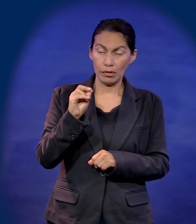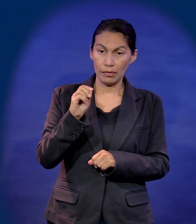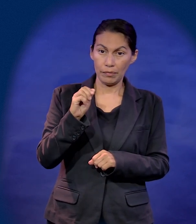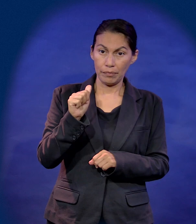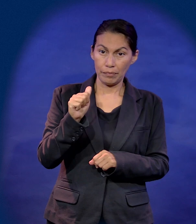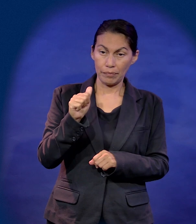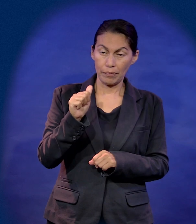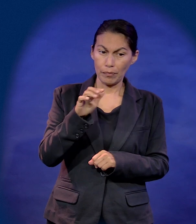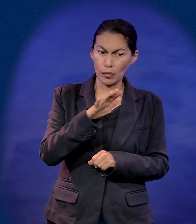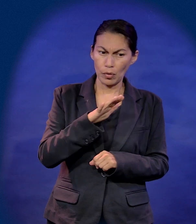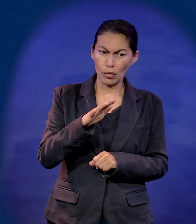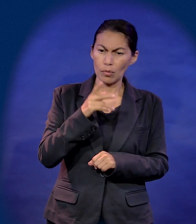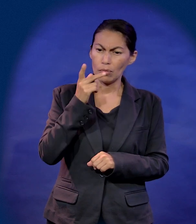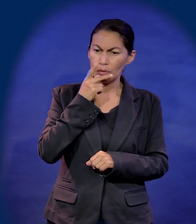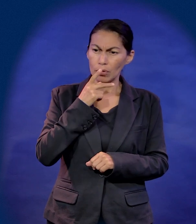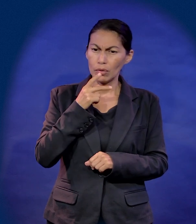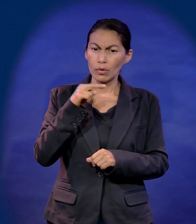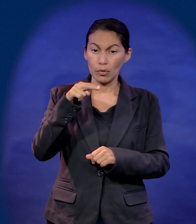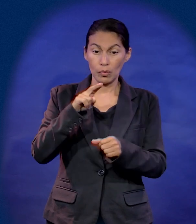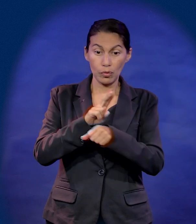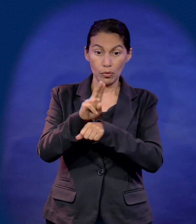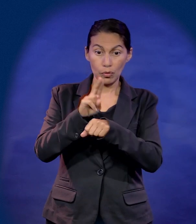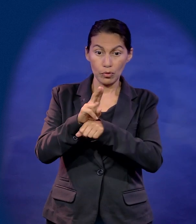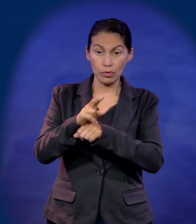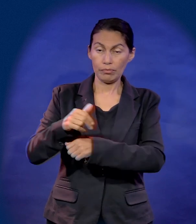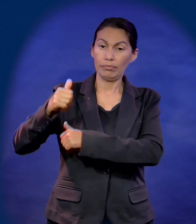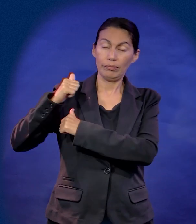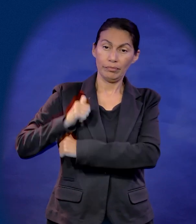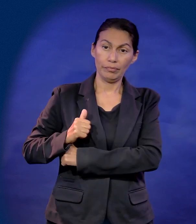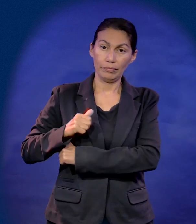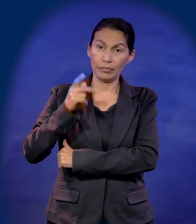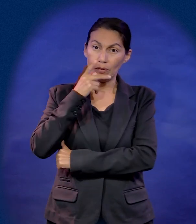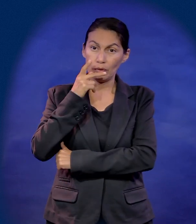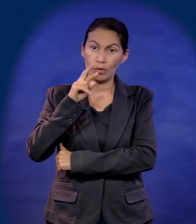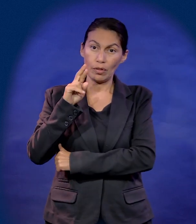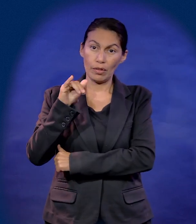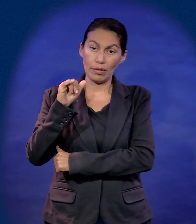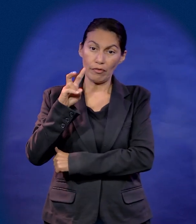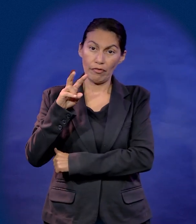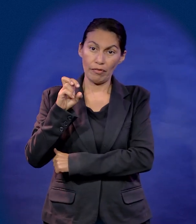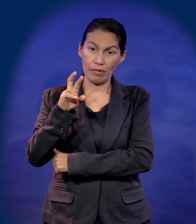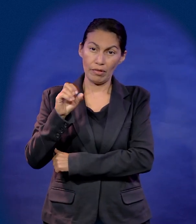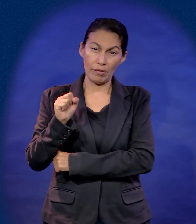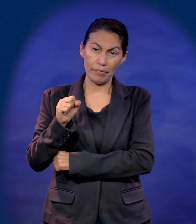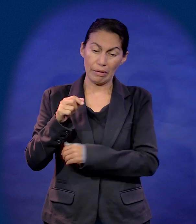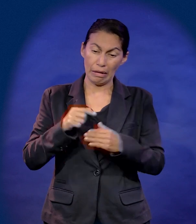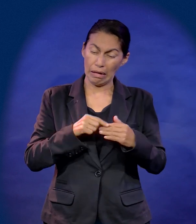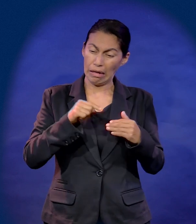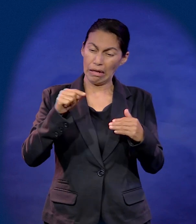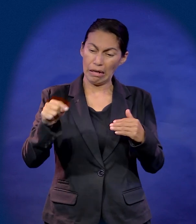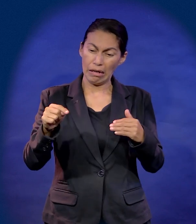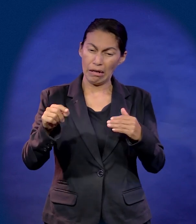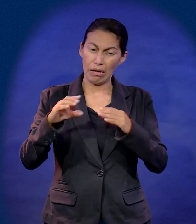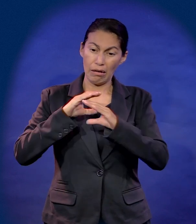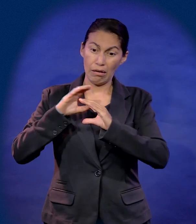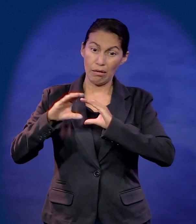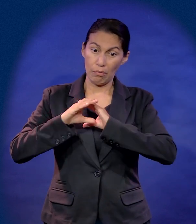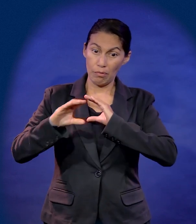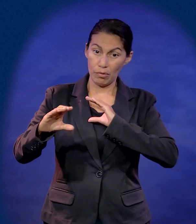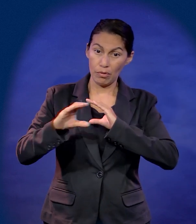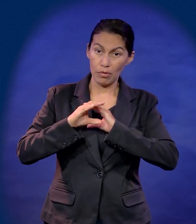pastor Rivera en un hotel, toda la delegación de la Unión del Norte, y el lugar de las reuniones estaba más o menos a unos